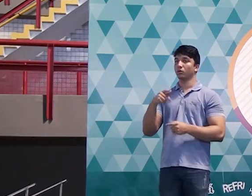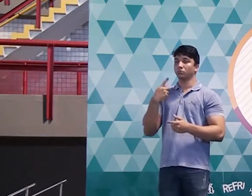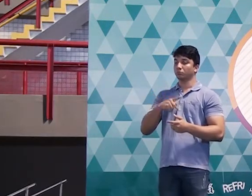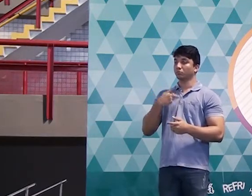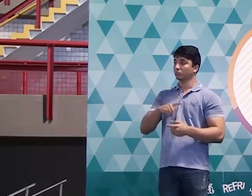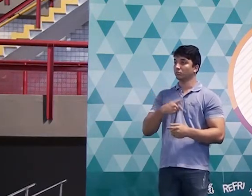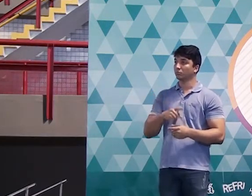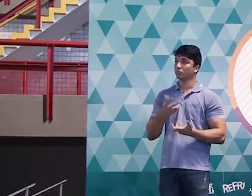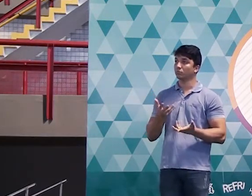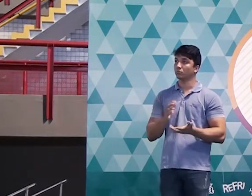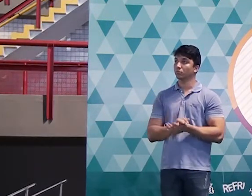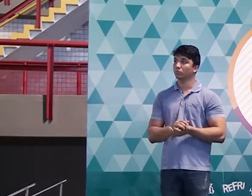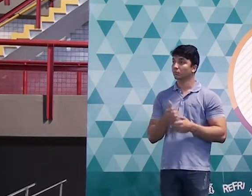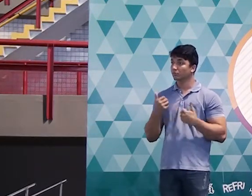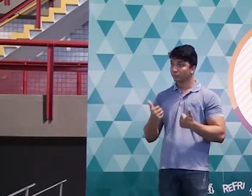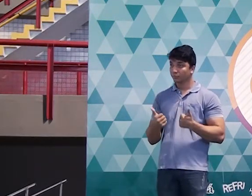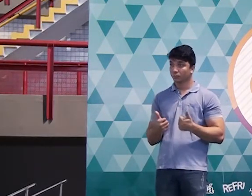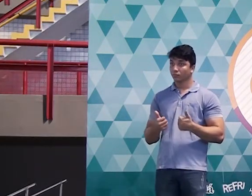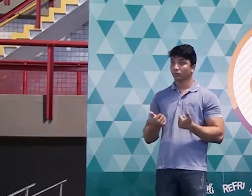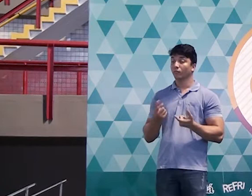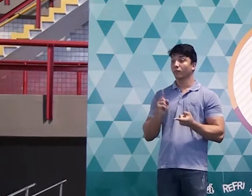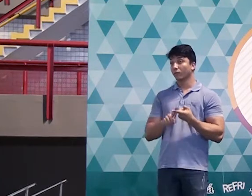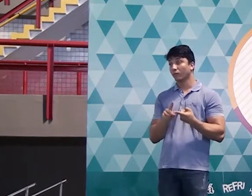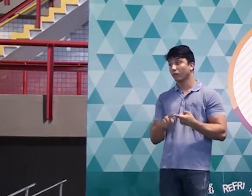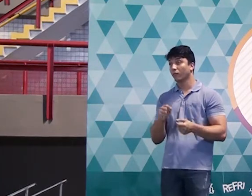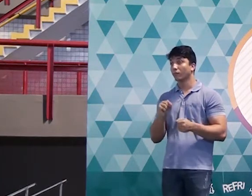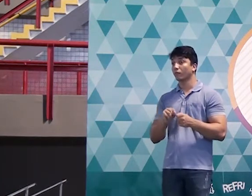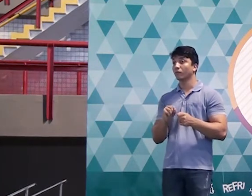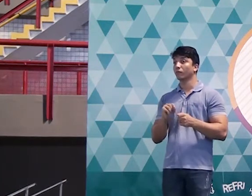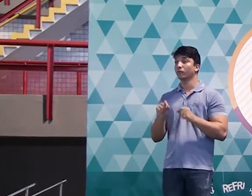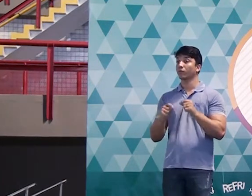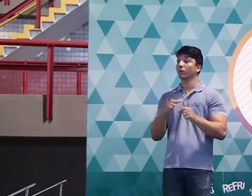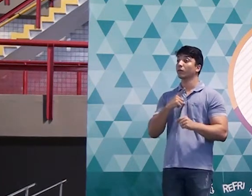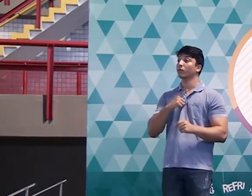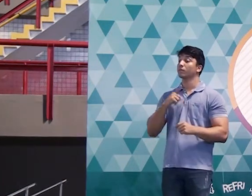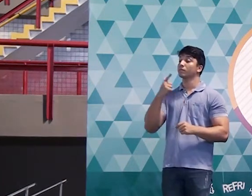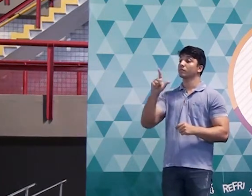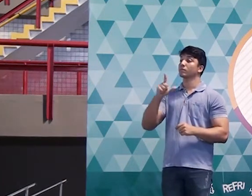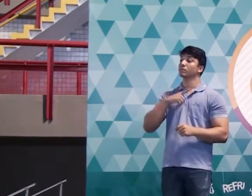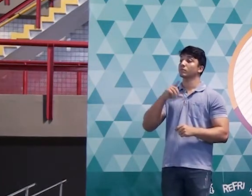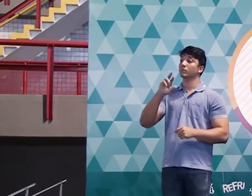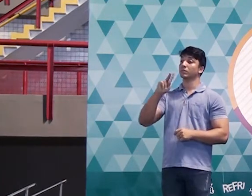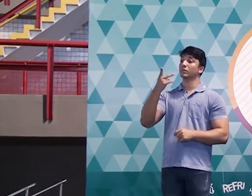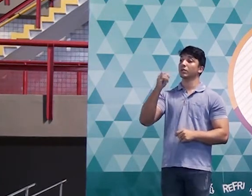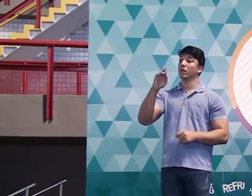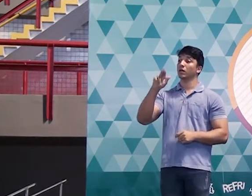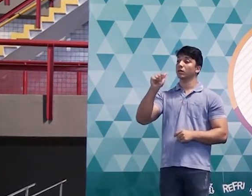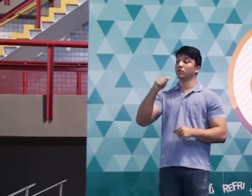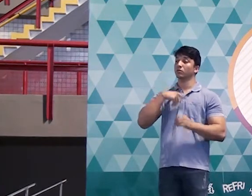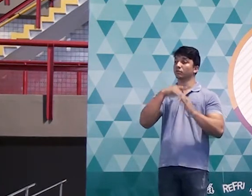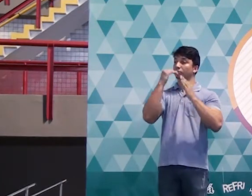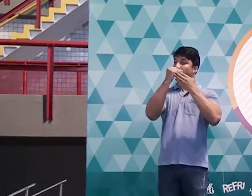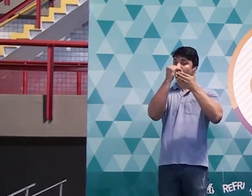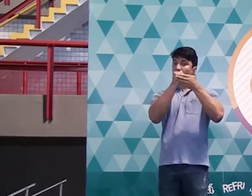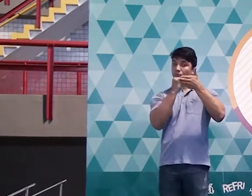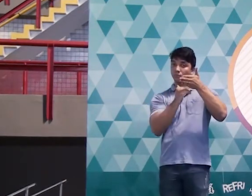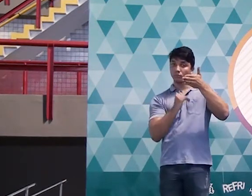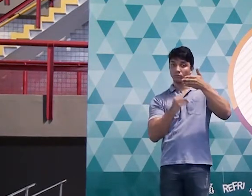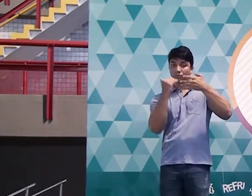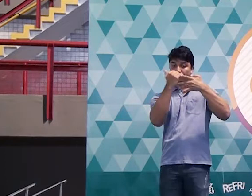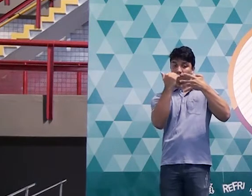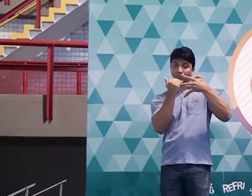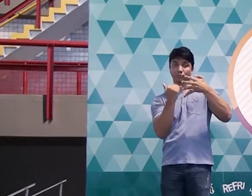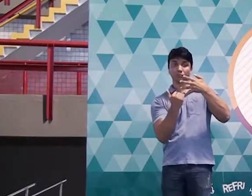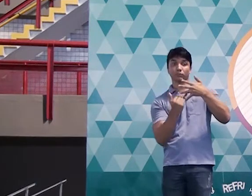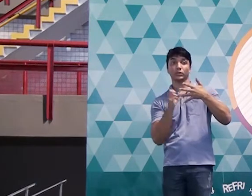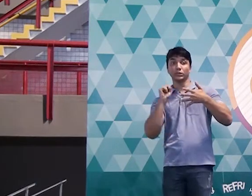mesmos. Tranquilo? E logicamente existe uma hierarquia social. Se todo mundo